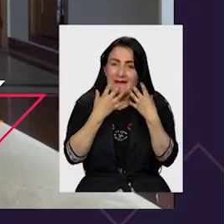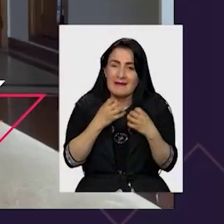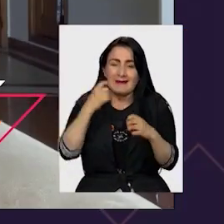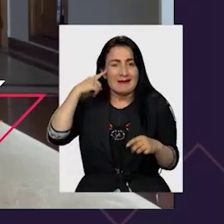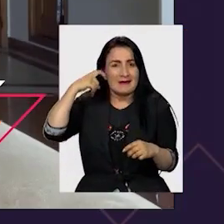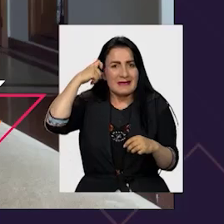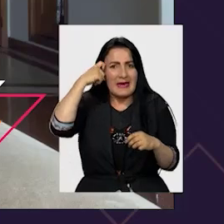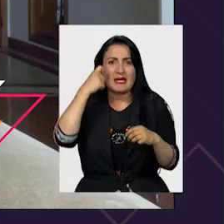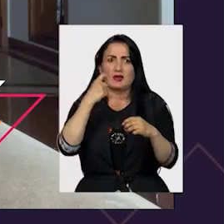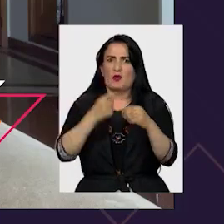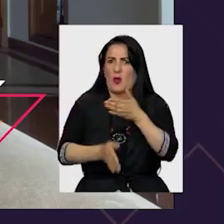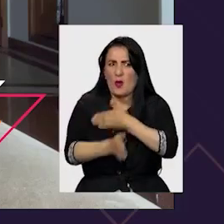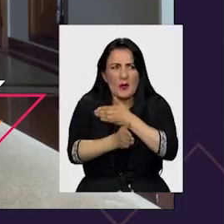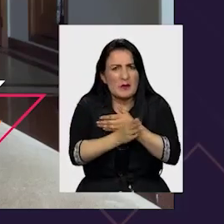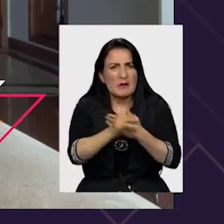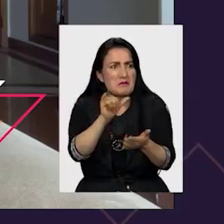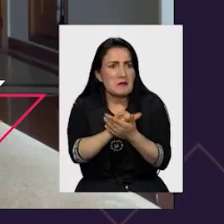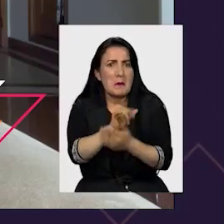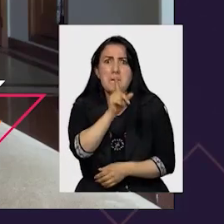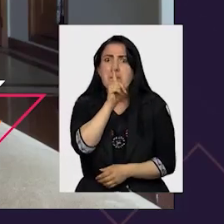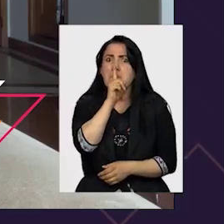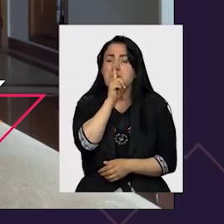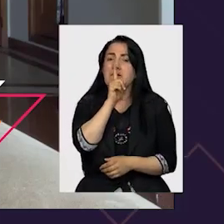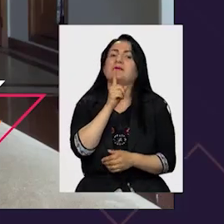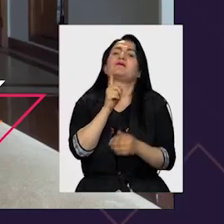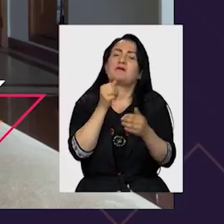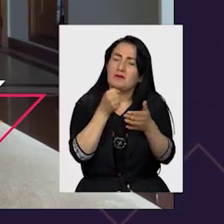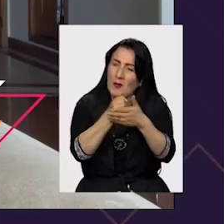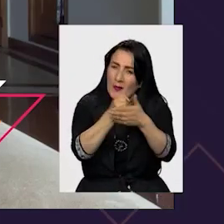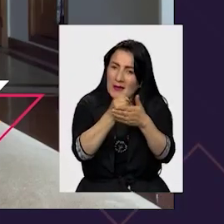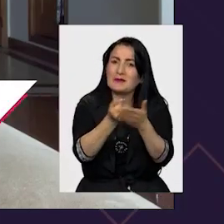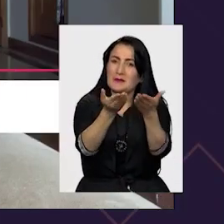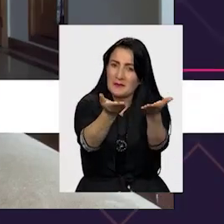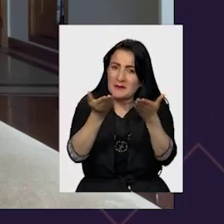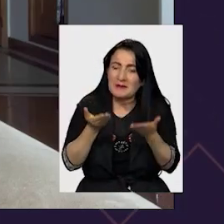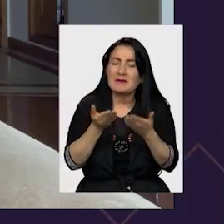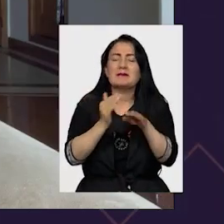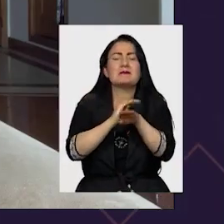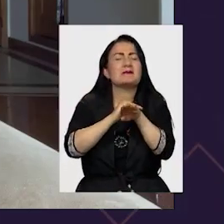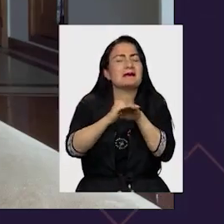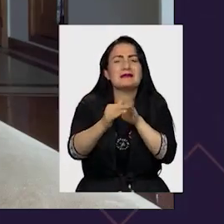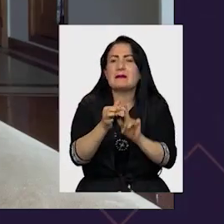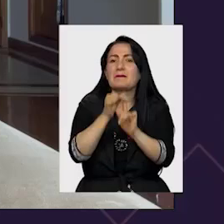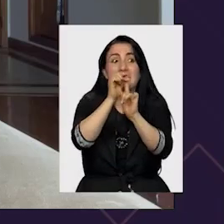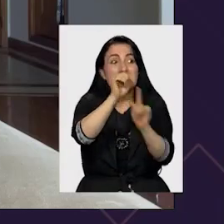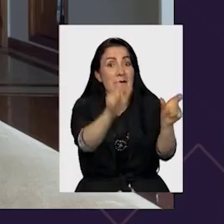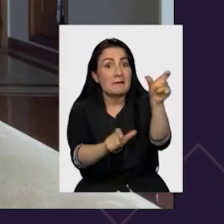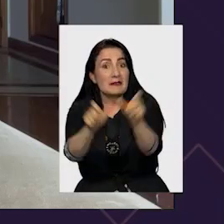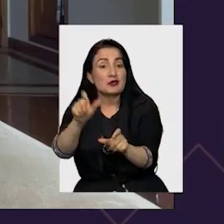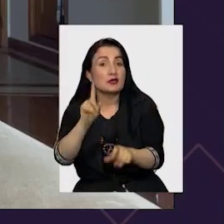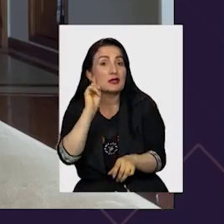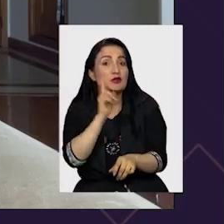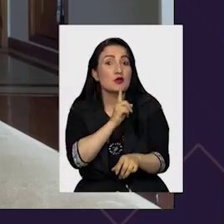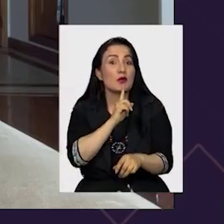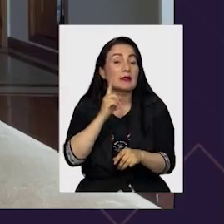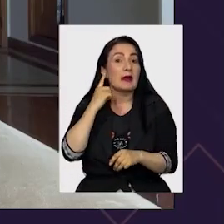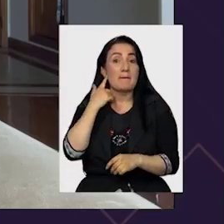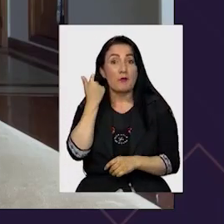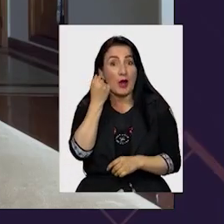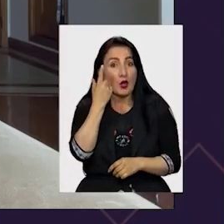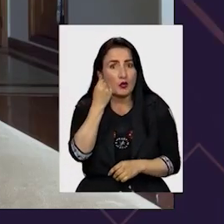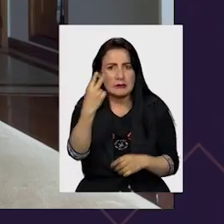gran reto es evitar que esto siga ocurriendo. Por ello, reiteramos nuestra invitación muy especial a las personas sordas